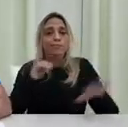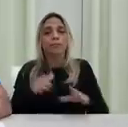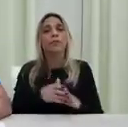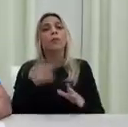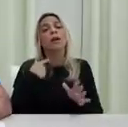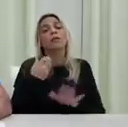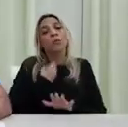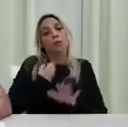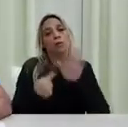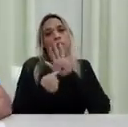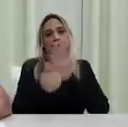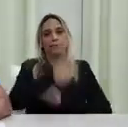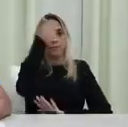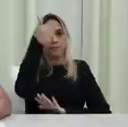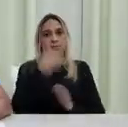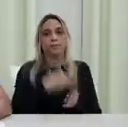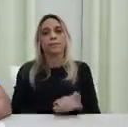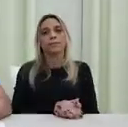si.